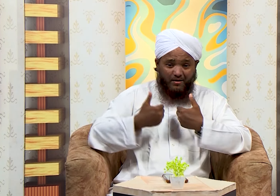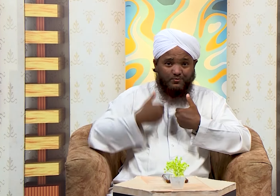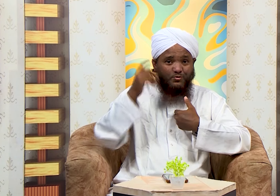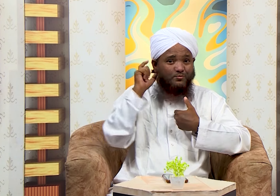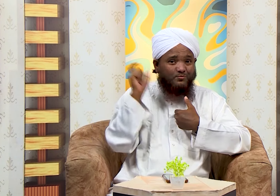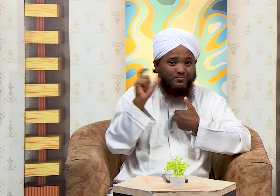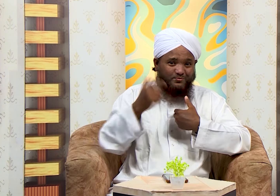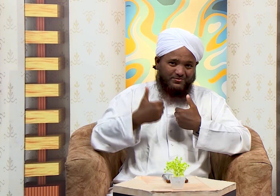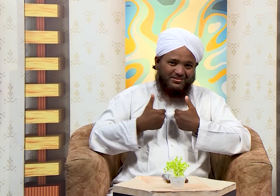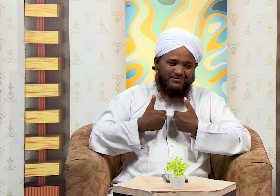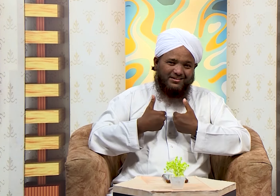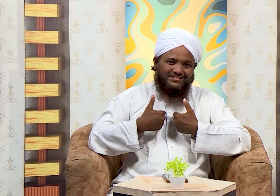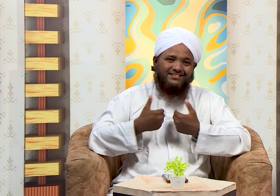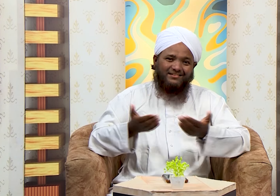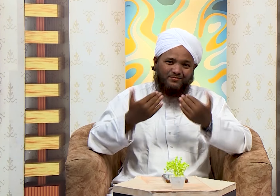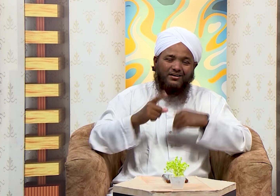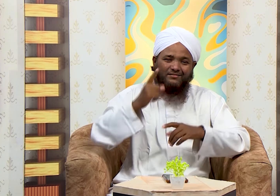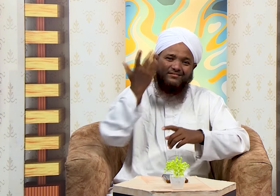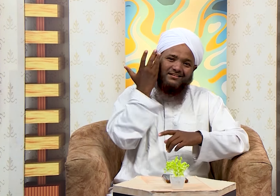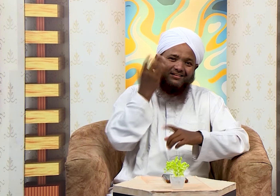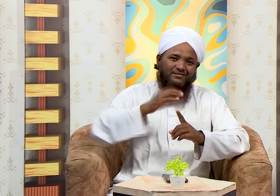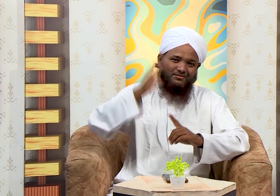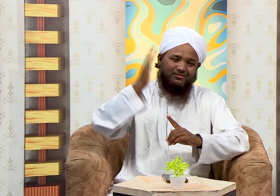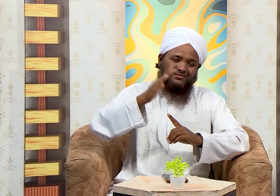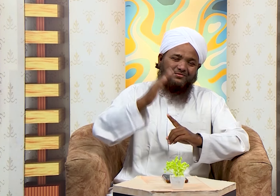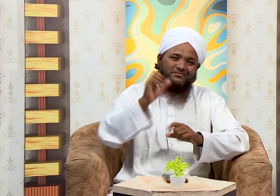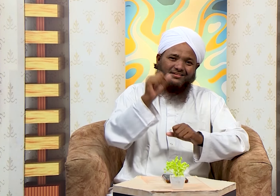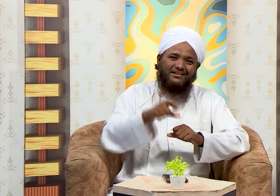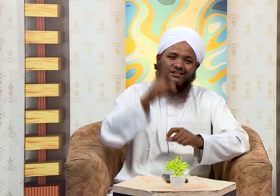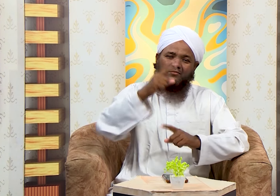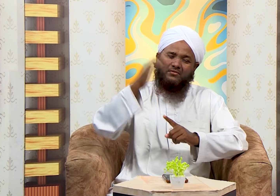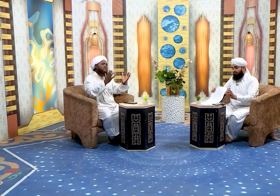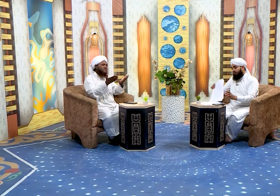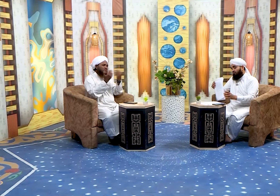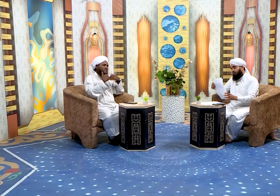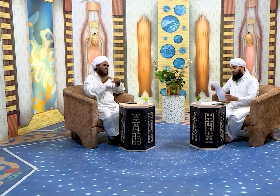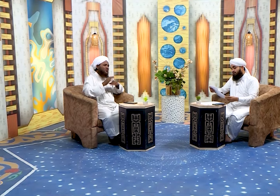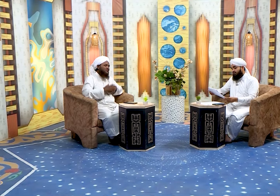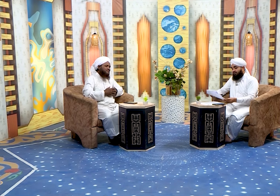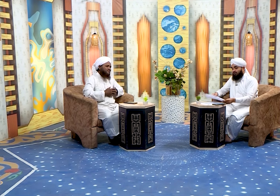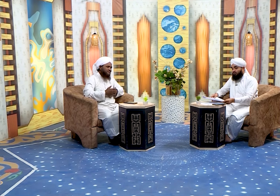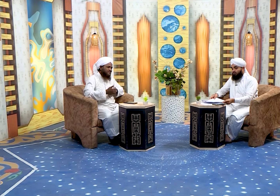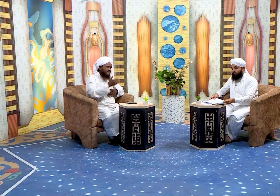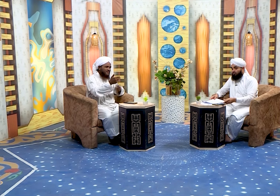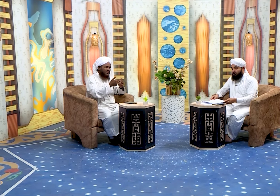تو ہم اللہ پاک کی رحمت سے امید کرتے ہیں کہ وہ ہم پر تو خاص کرم فرمائے گا خیر بات کو آگے بڑھاتے ہیں اور کچھ